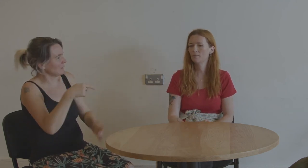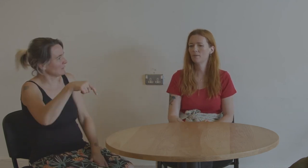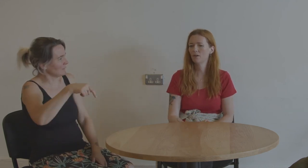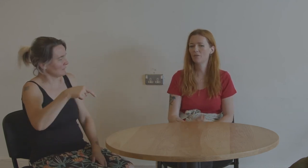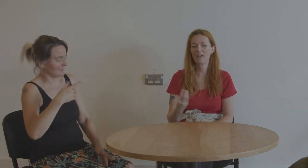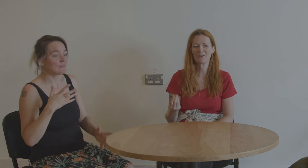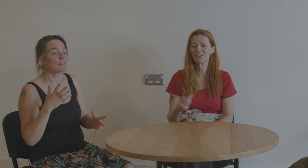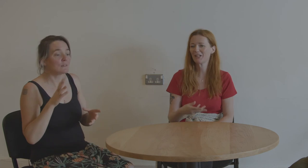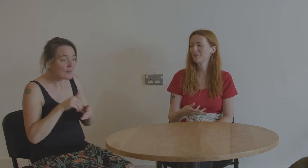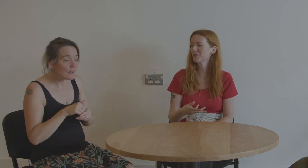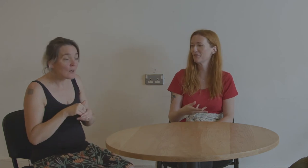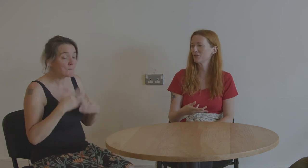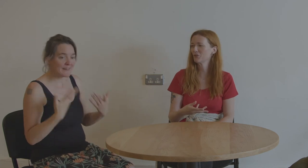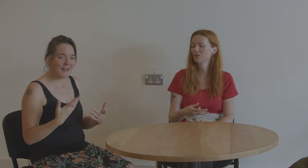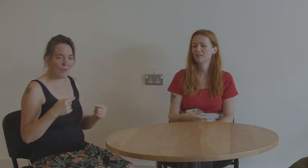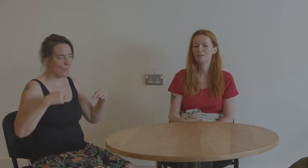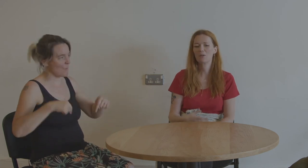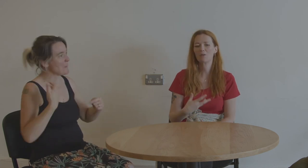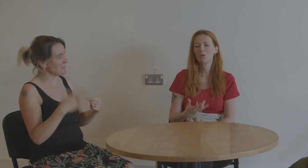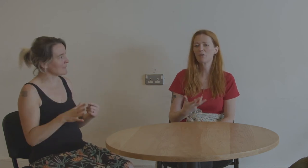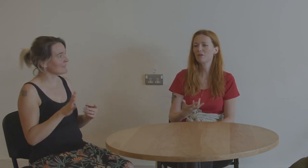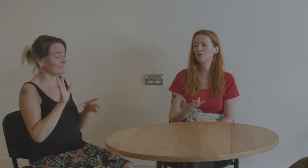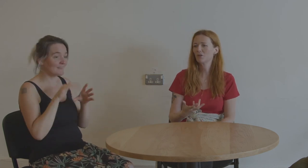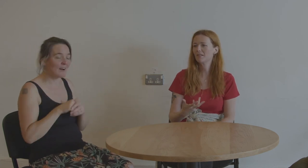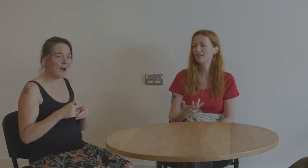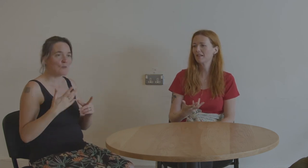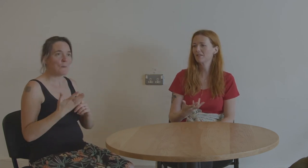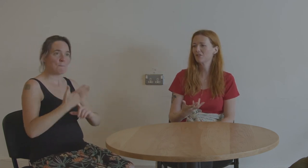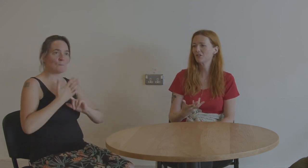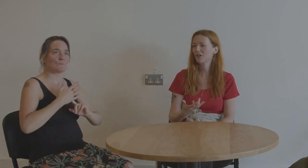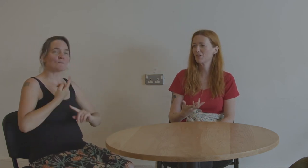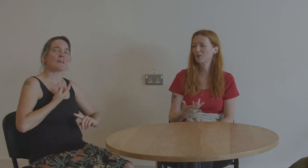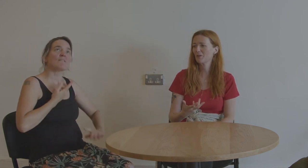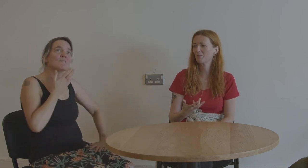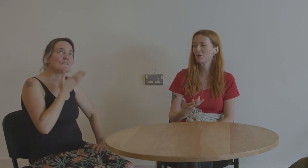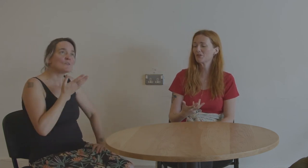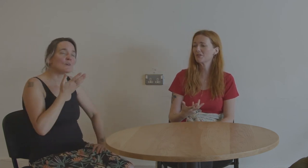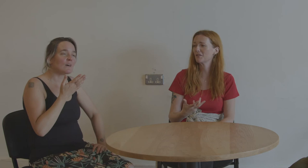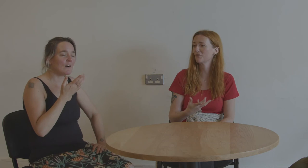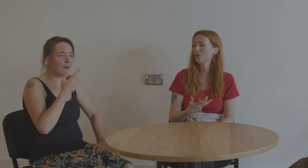Ond ar ôl ti'r amser o'n nhw, mae o'n gwffio fi fwy tuag, i'n gwneud y byddai hynny'n